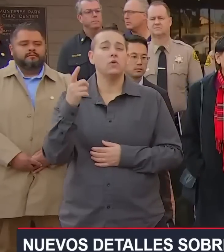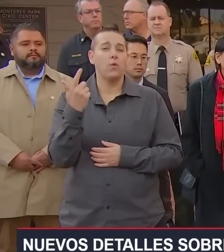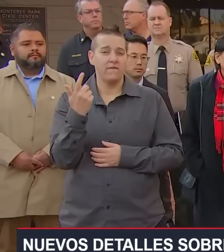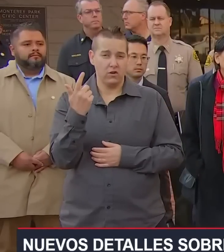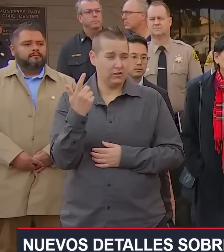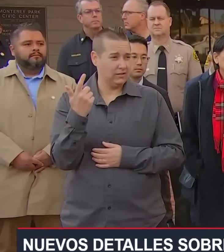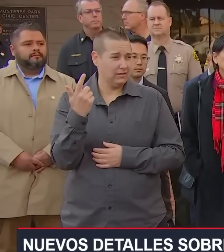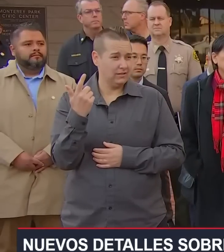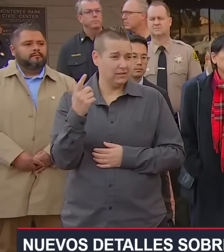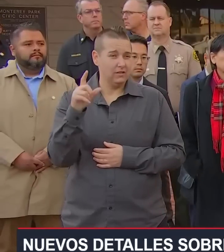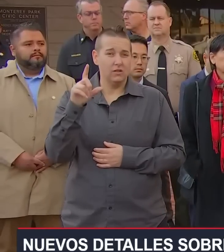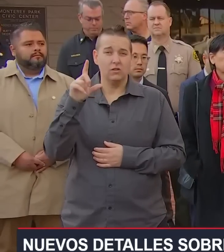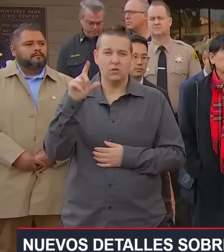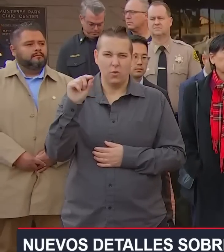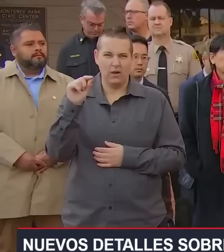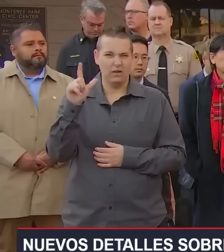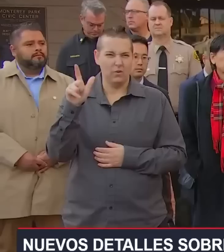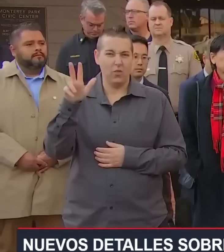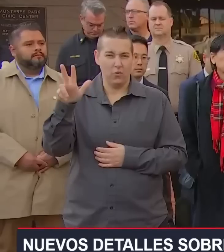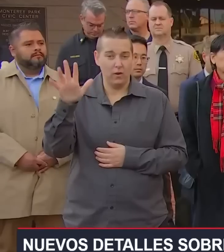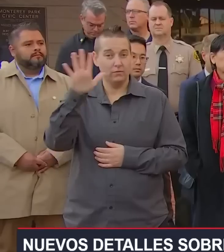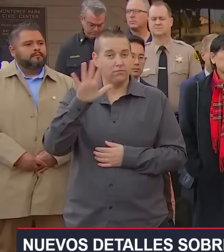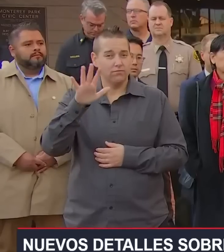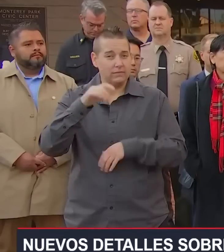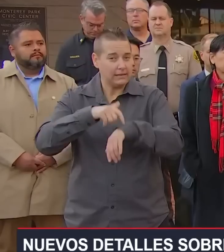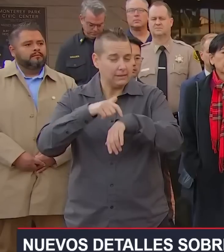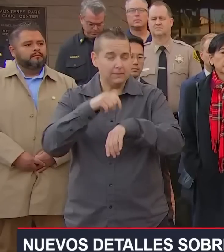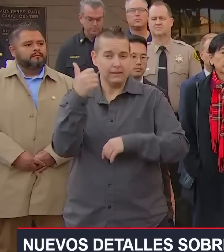todos el sábado